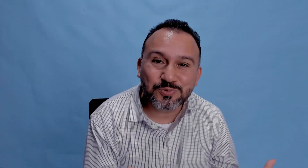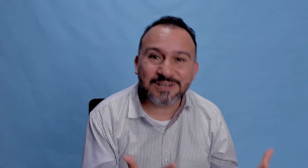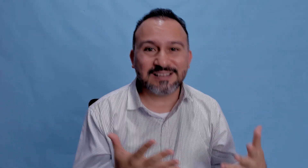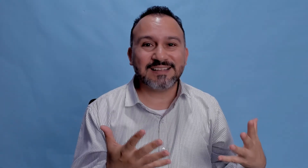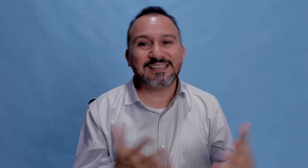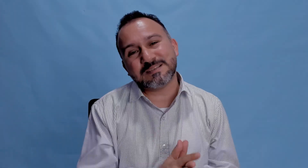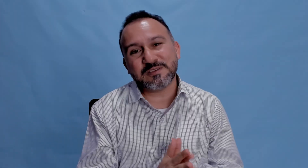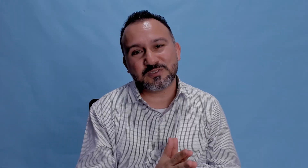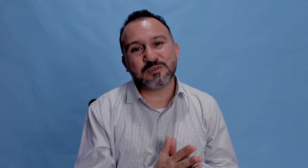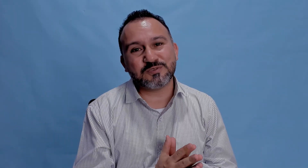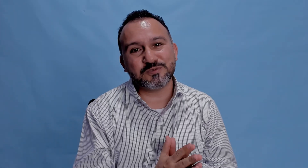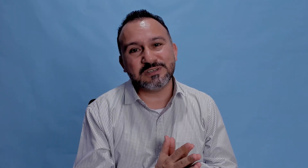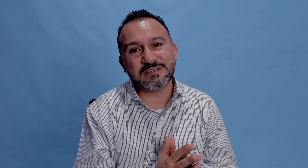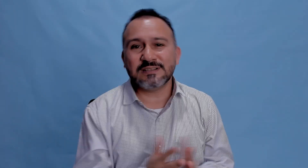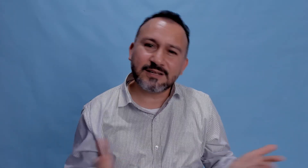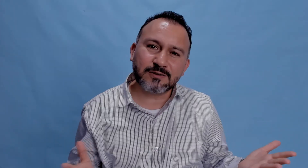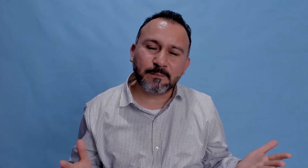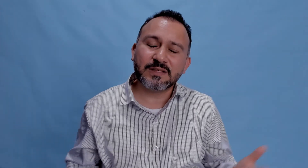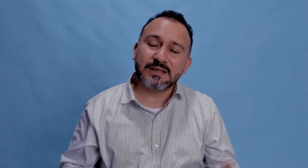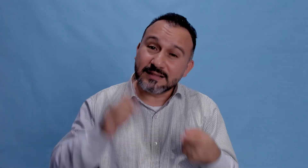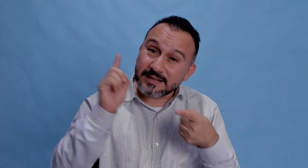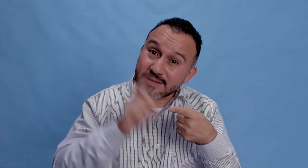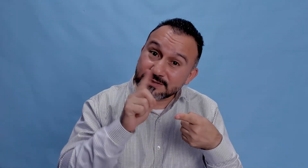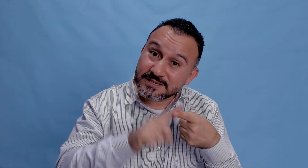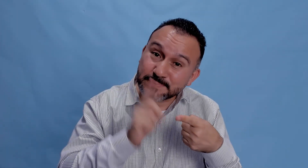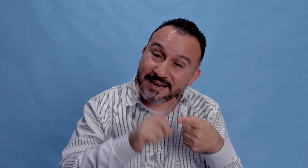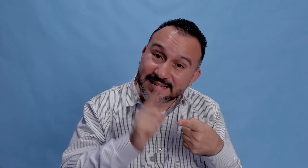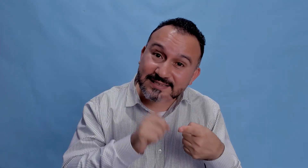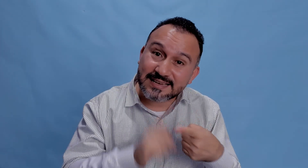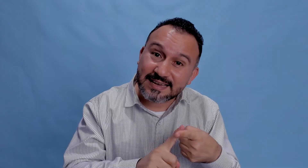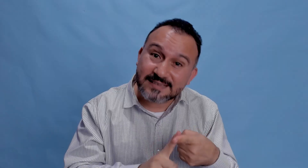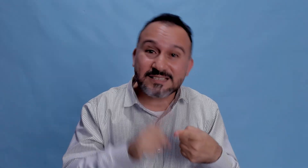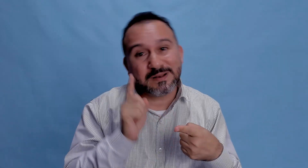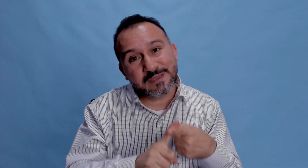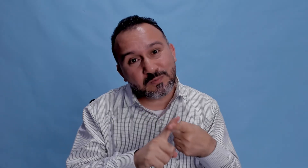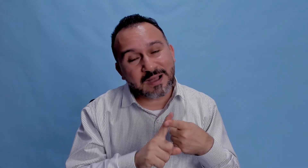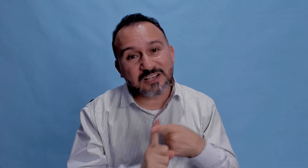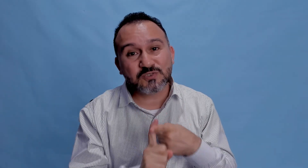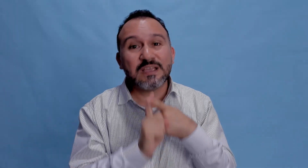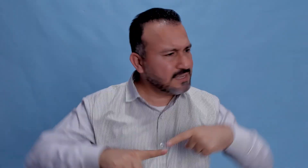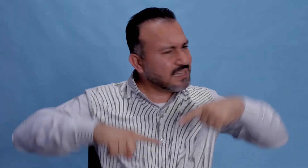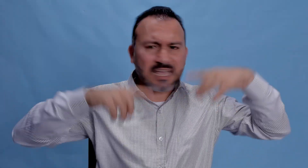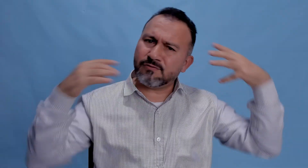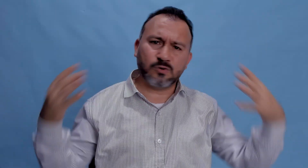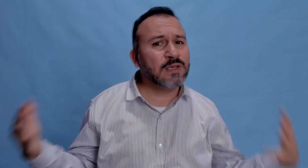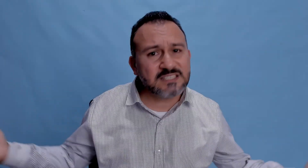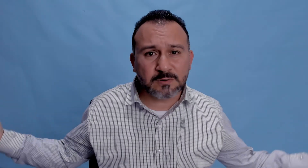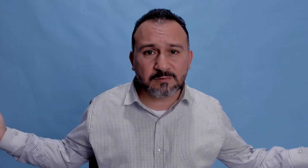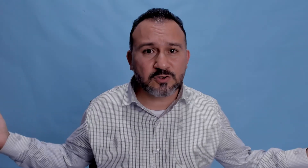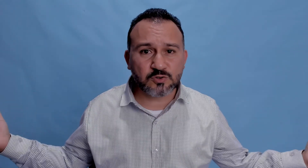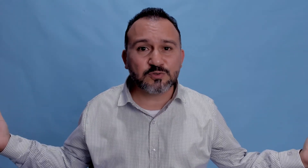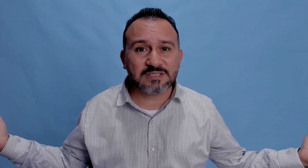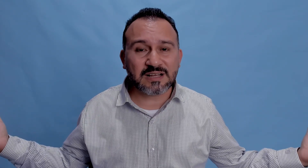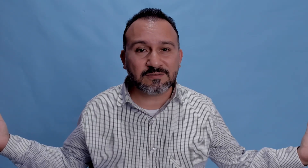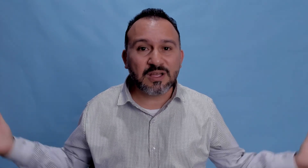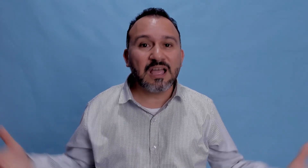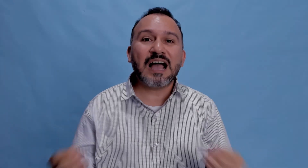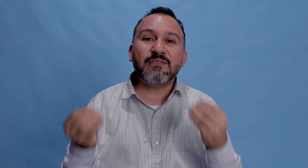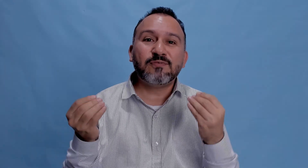cultura das pessoas surdas. Então, não despreze esse primeiro passo. O que é a fluência, professor Gustavo? A